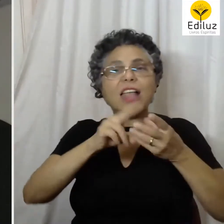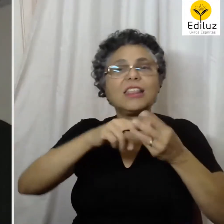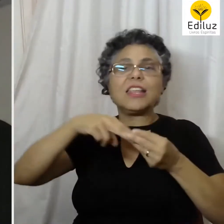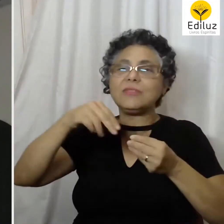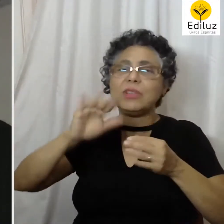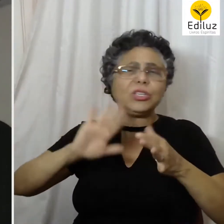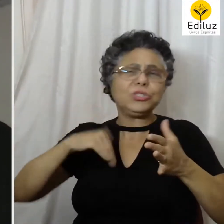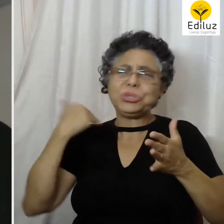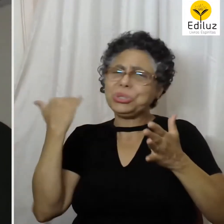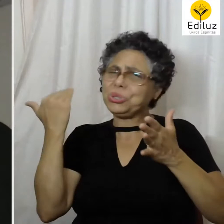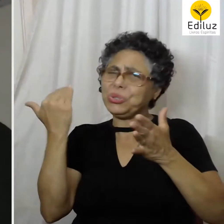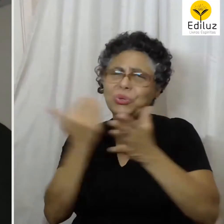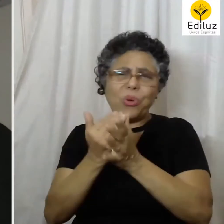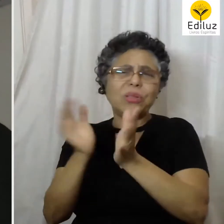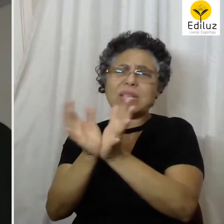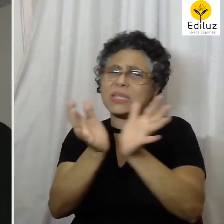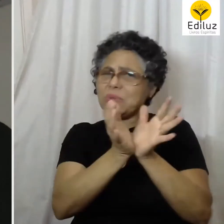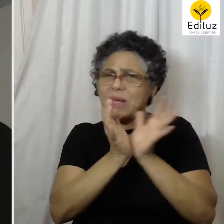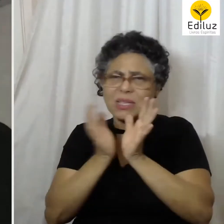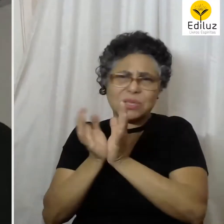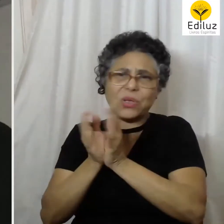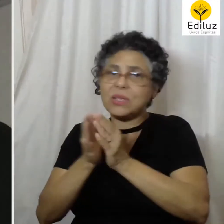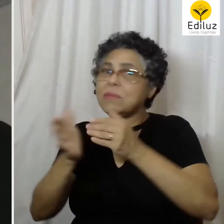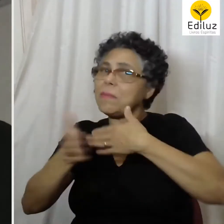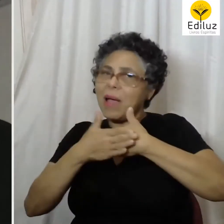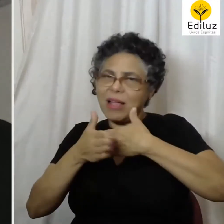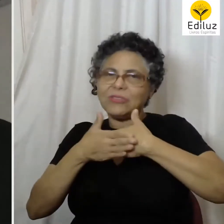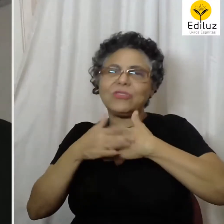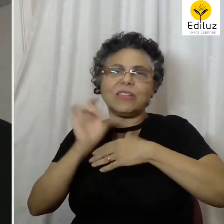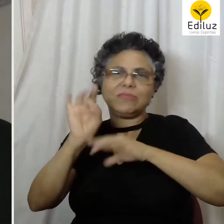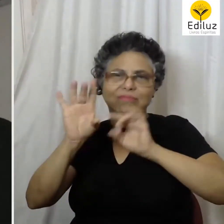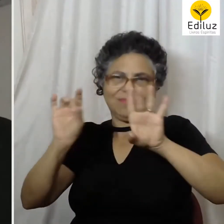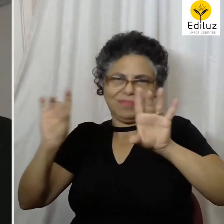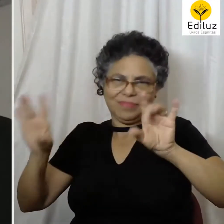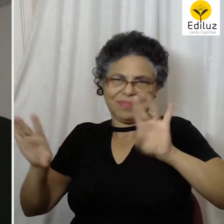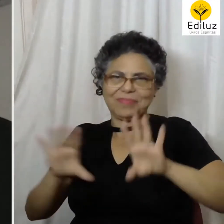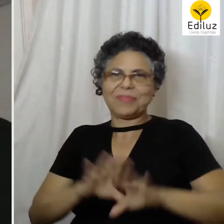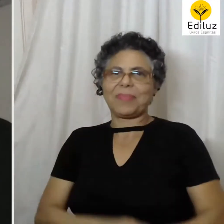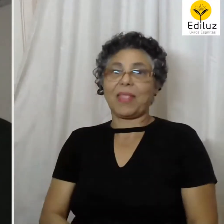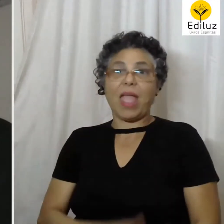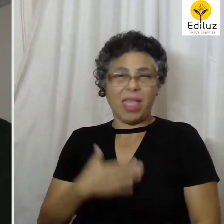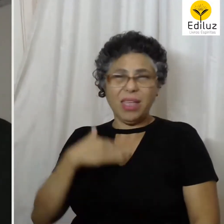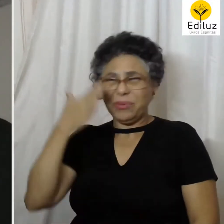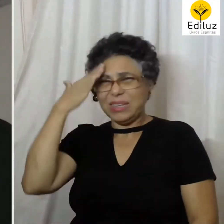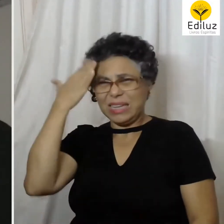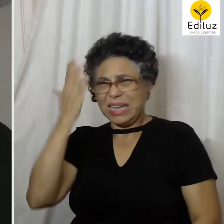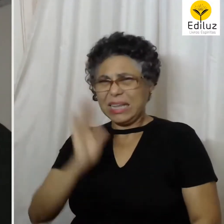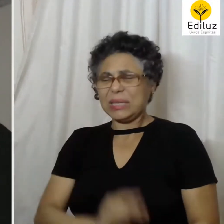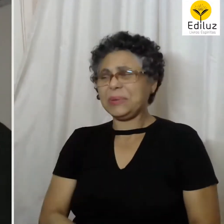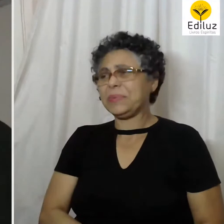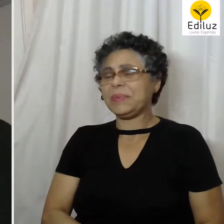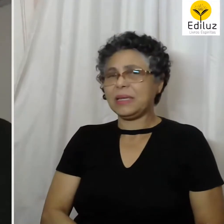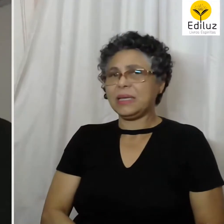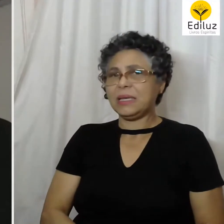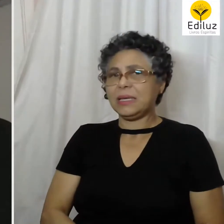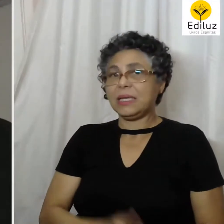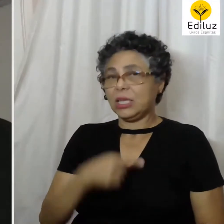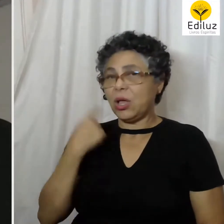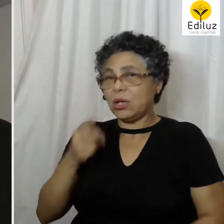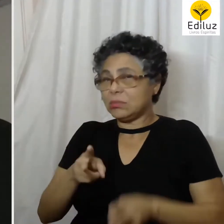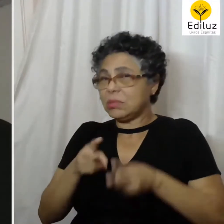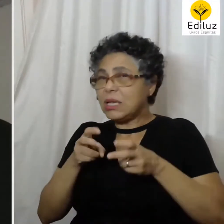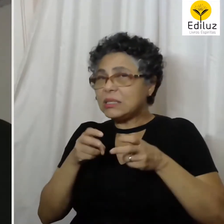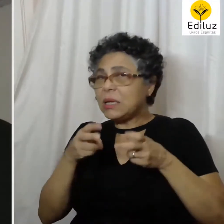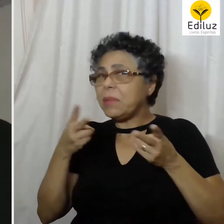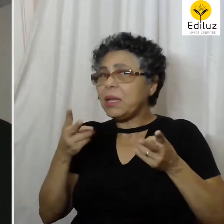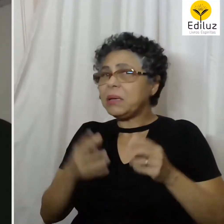todas as outras situações muito particulares. Entendo que, e percebemos que existem